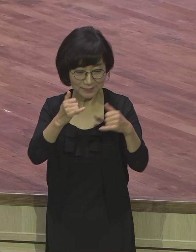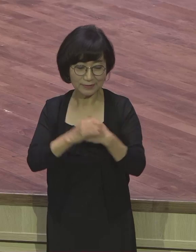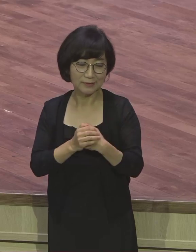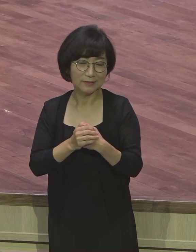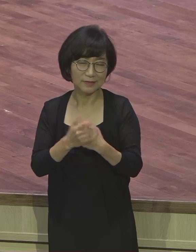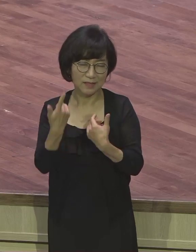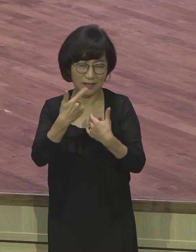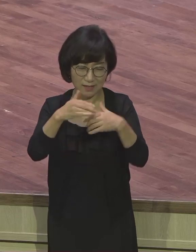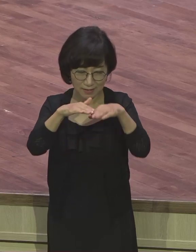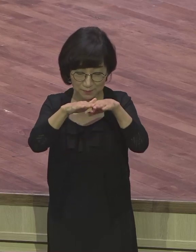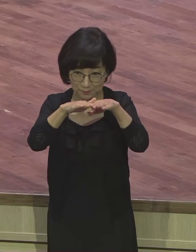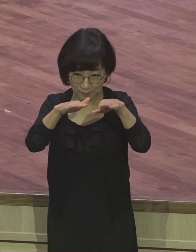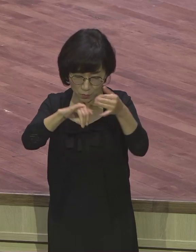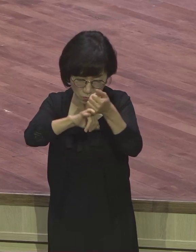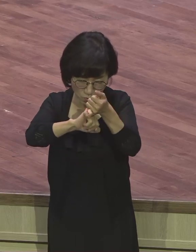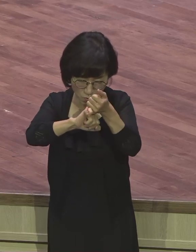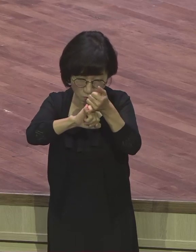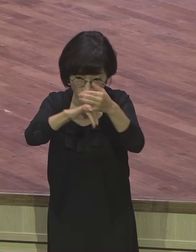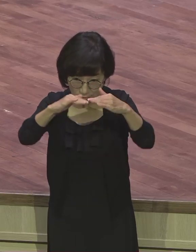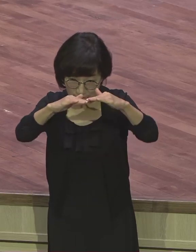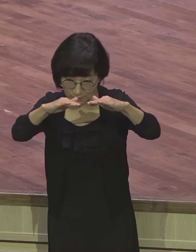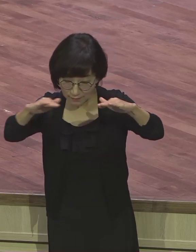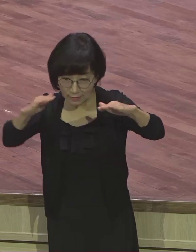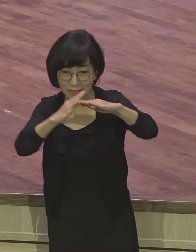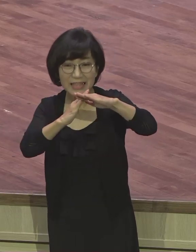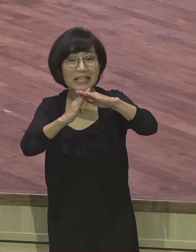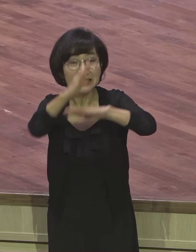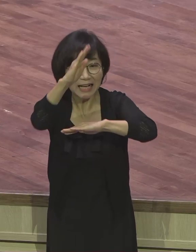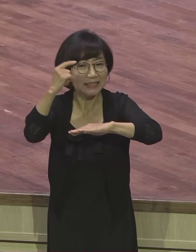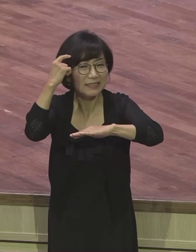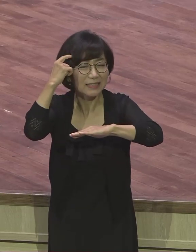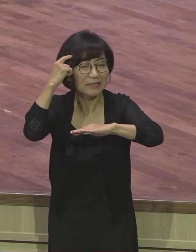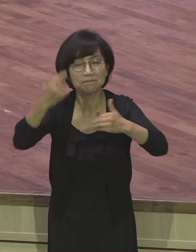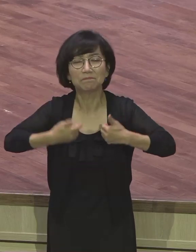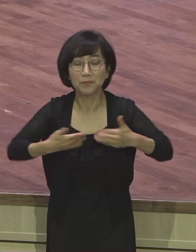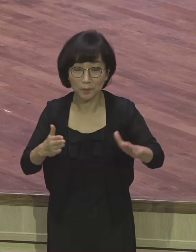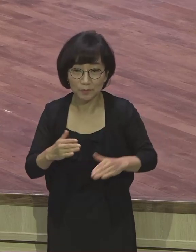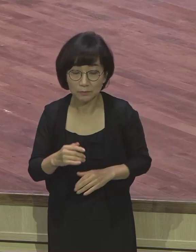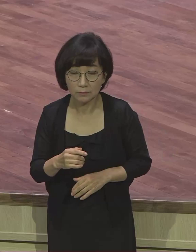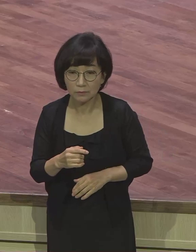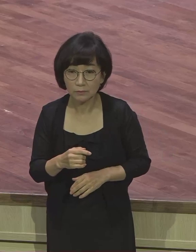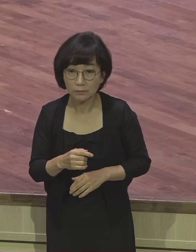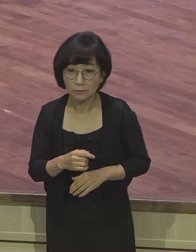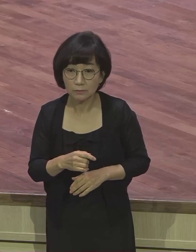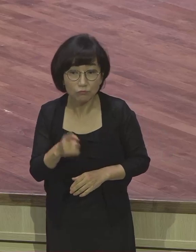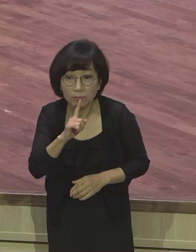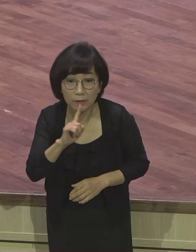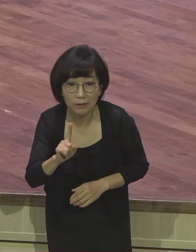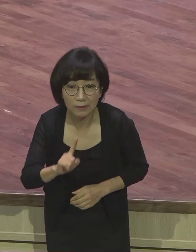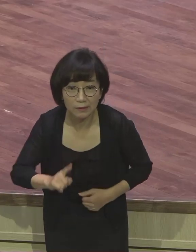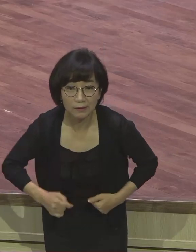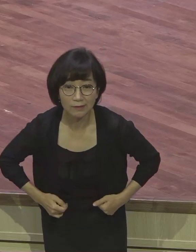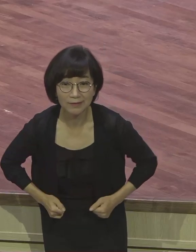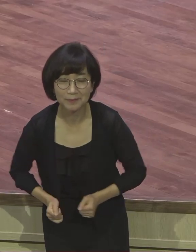않는다 그랬어. 중요한 말이에요. 마땅히 생각할 그 이상의 생각을 품지 않아.